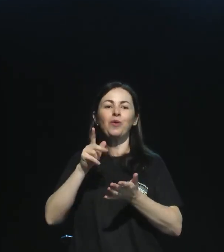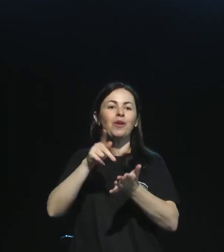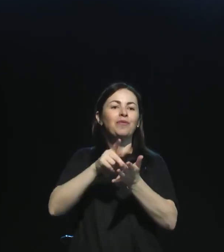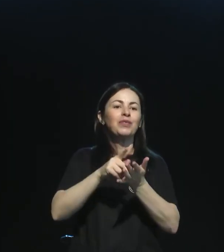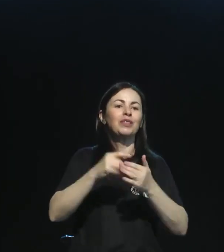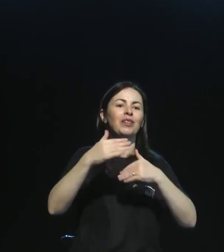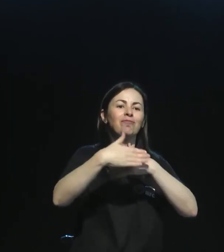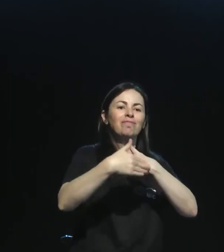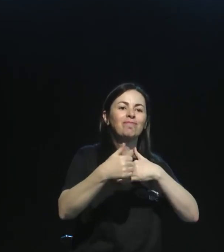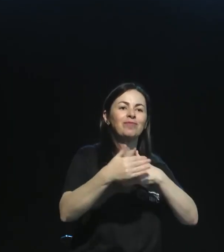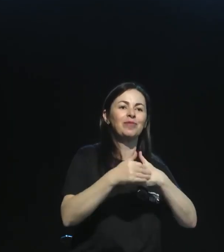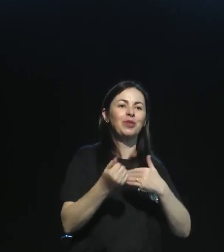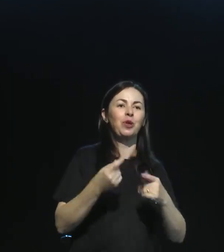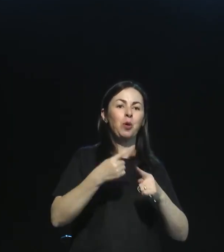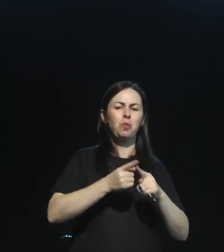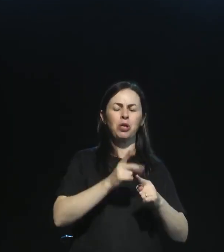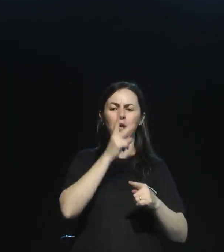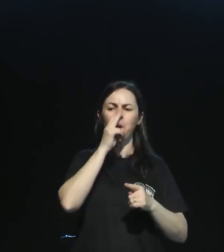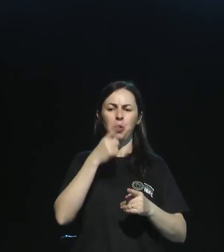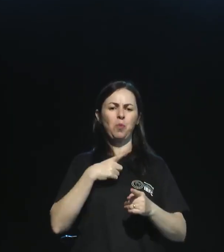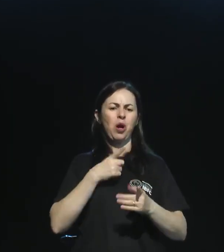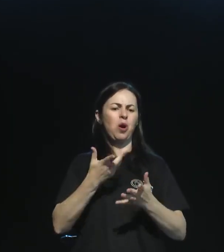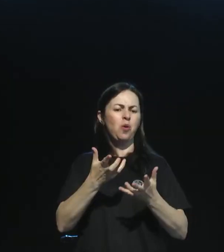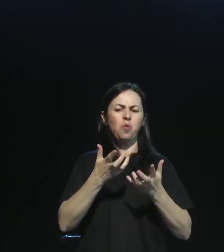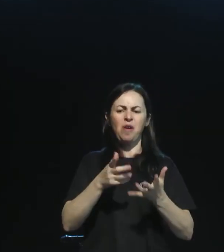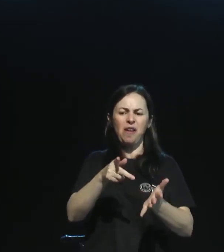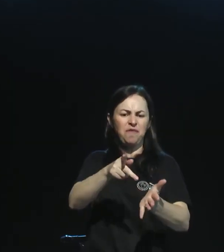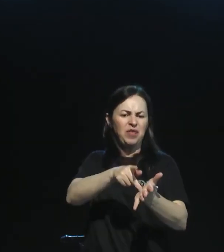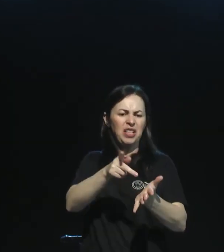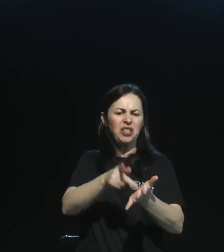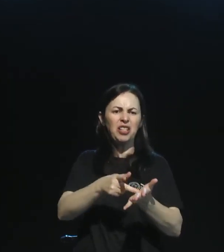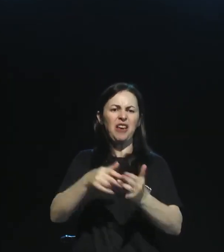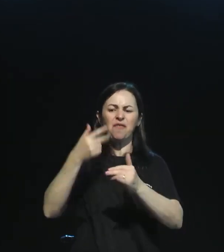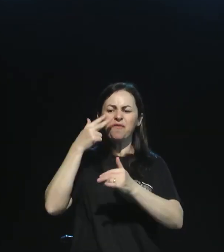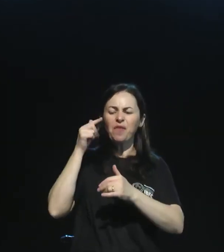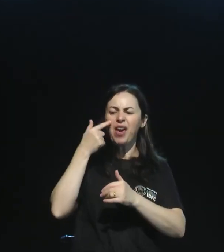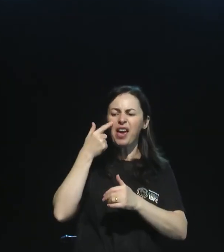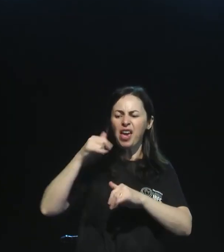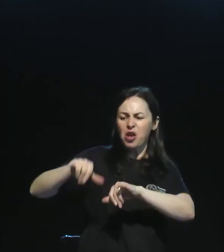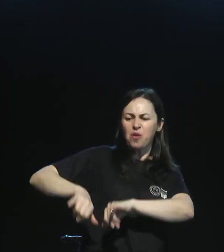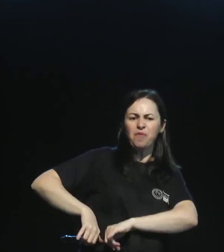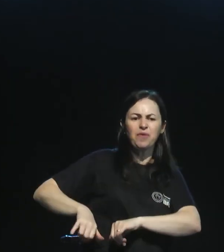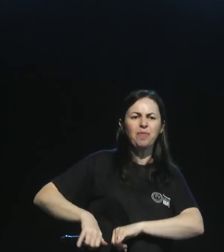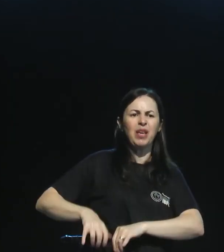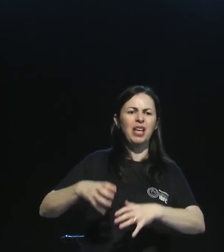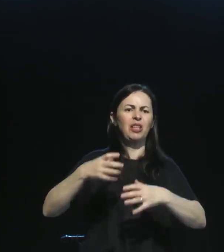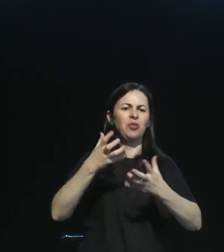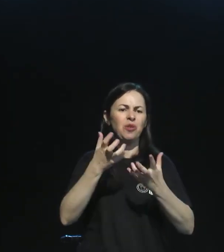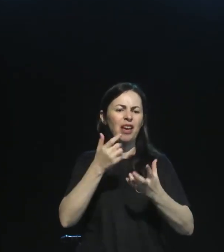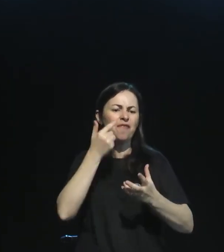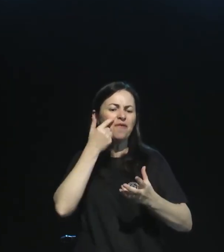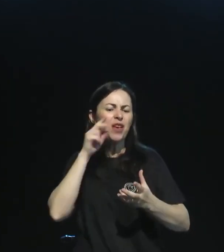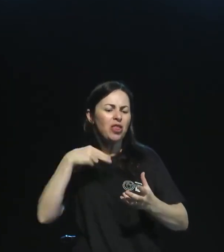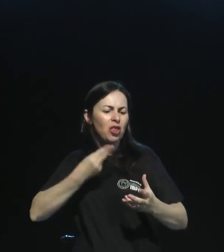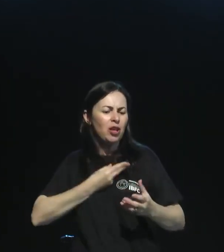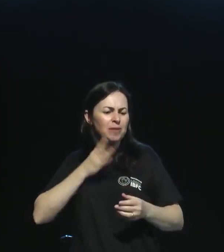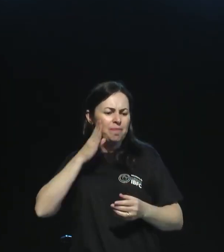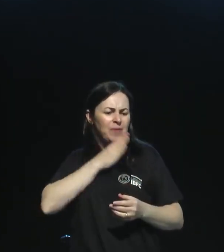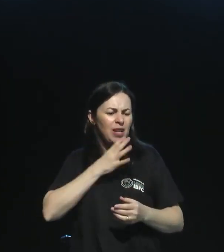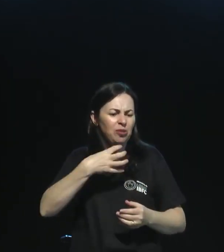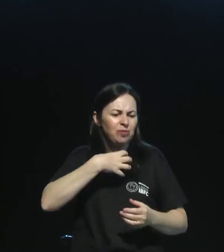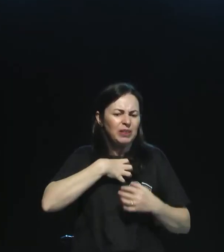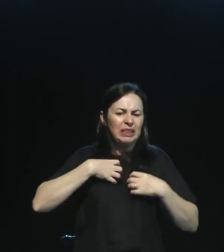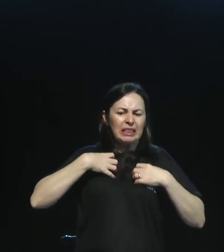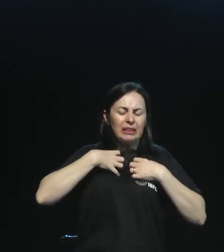não é a verdade que quer nos ferrar, que quer nos destruir, que quer nos fazer sentir mal, não. É a verdade que diz: você